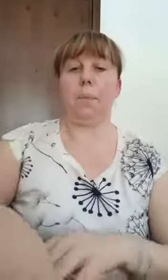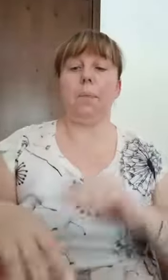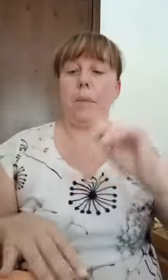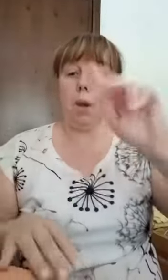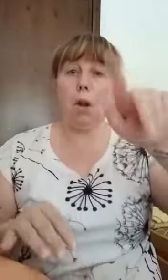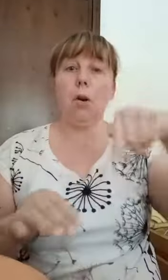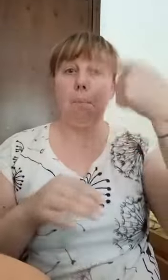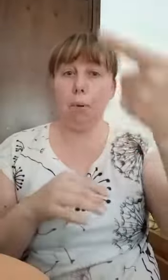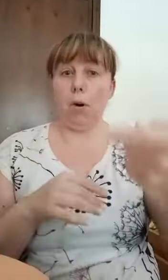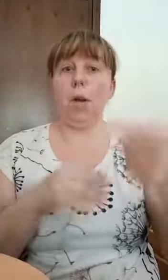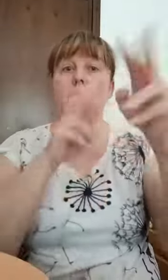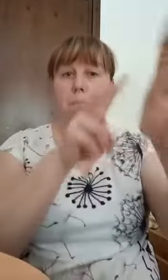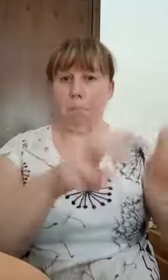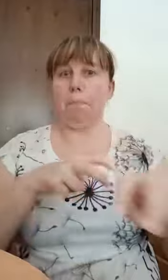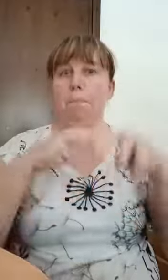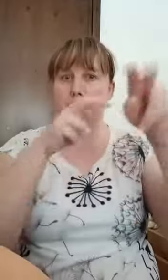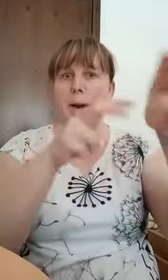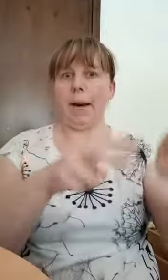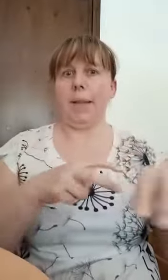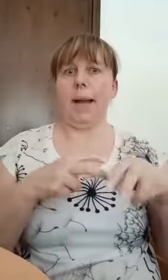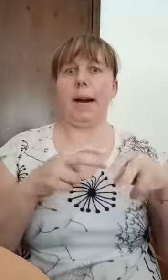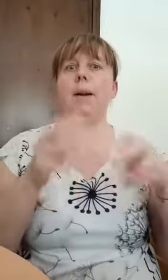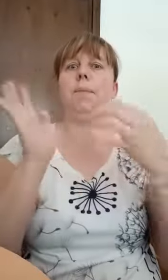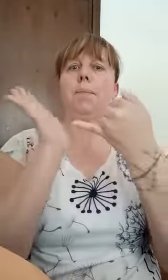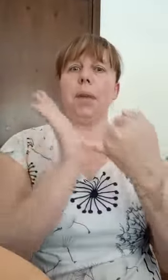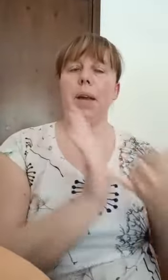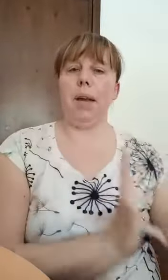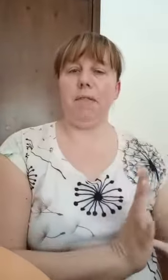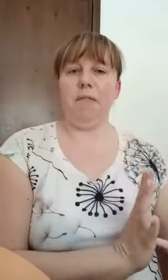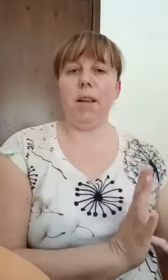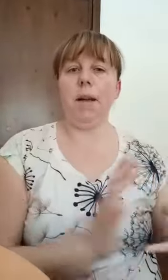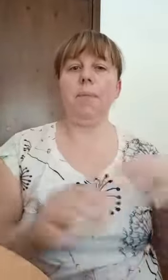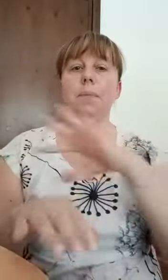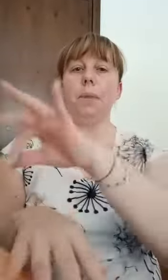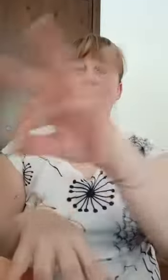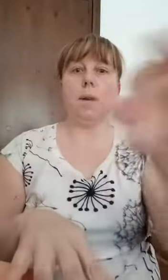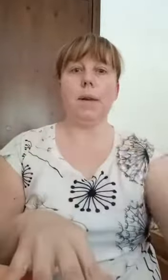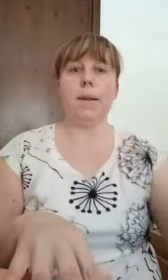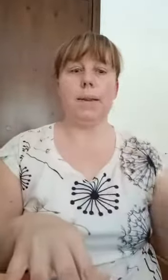poi prepara la terra e infine se